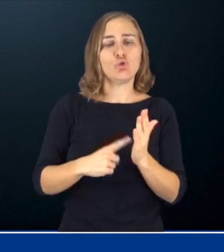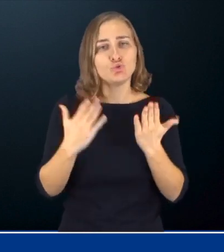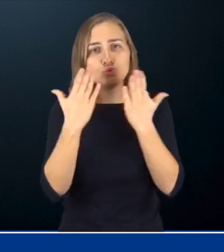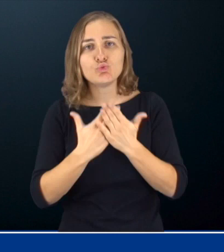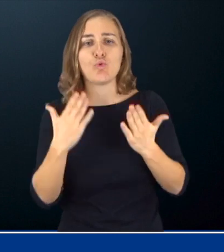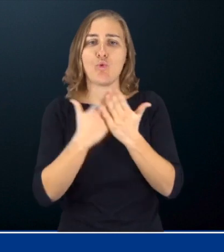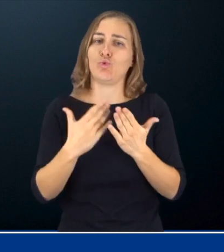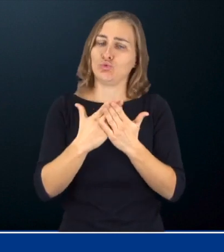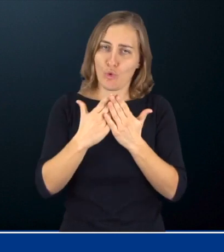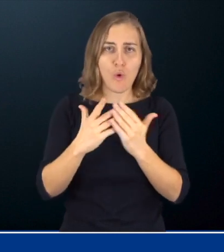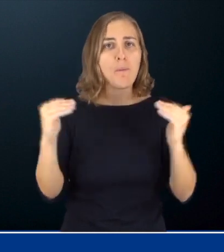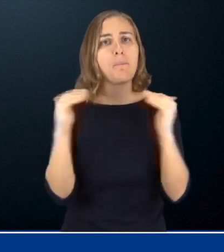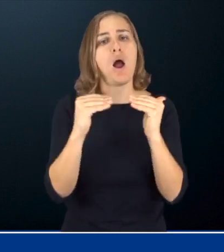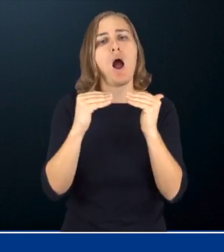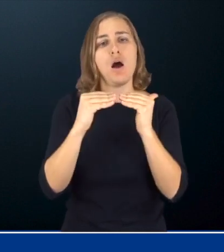tutti.